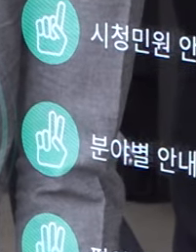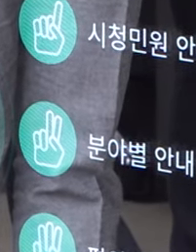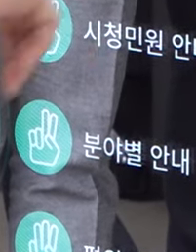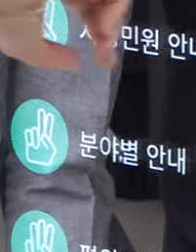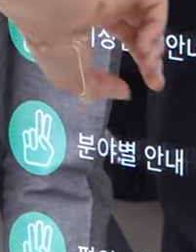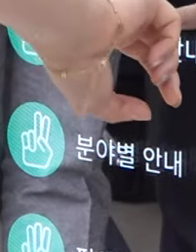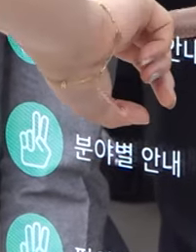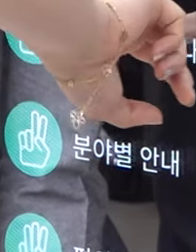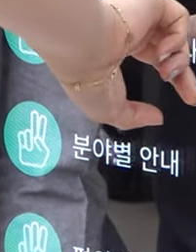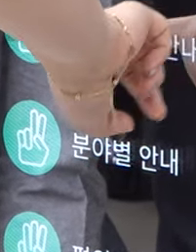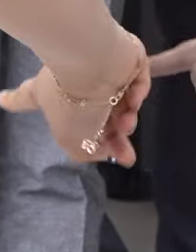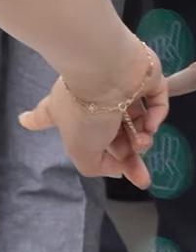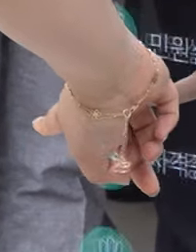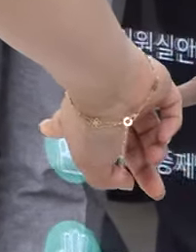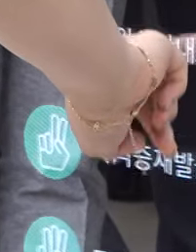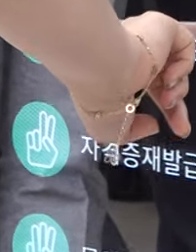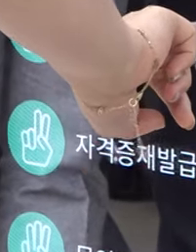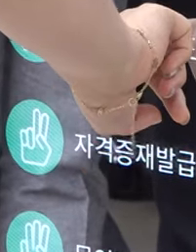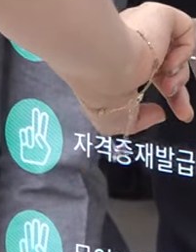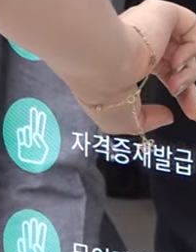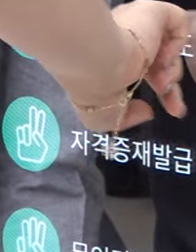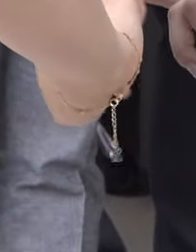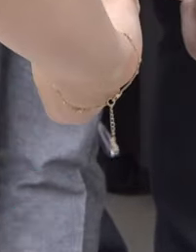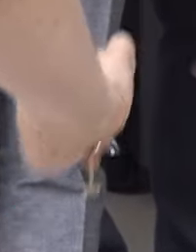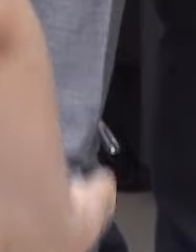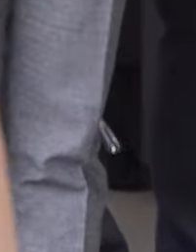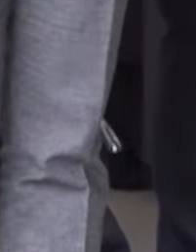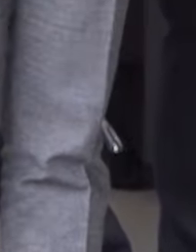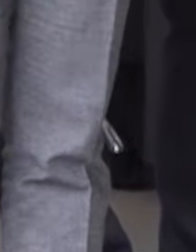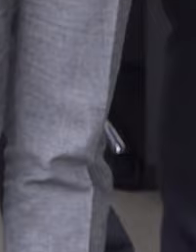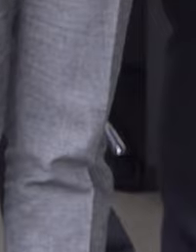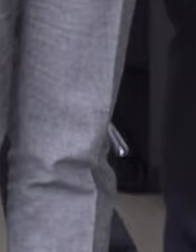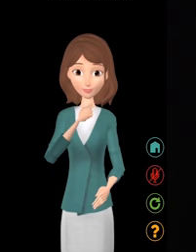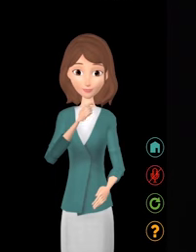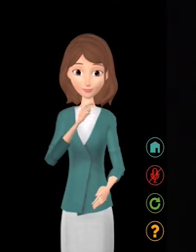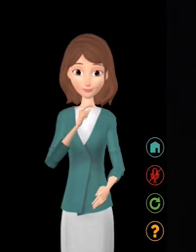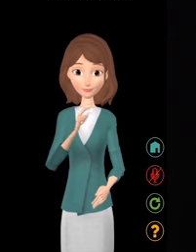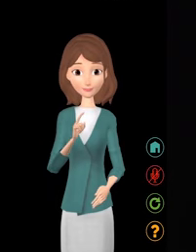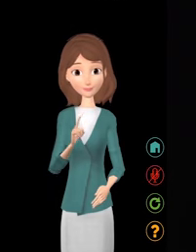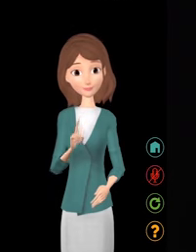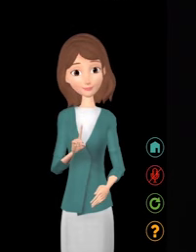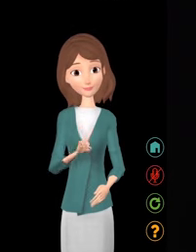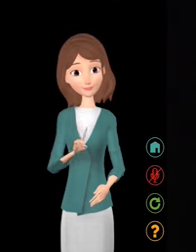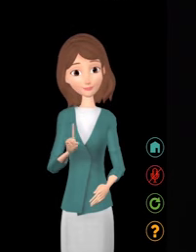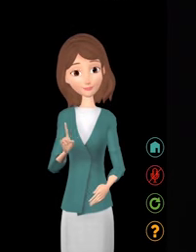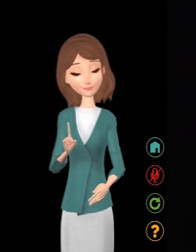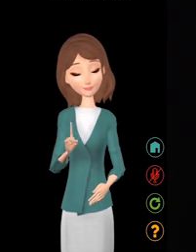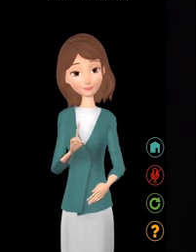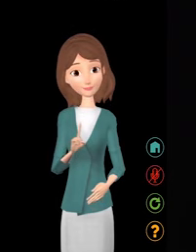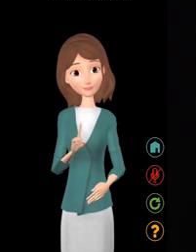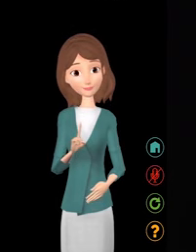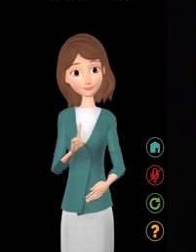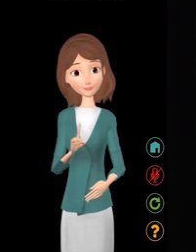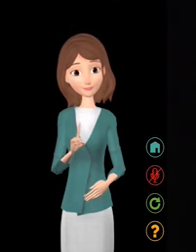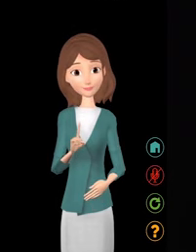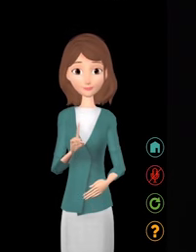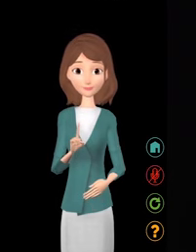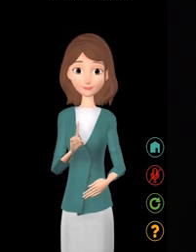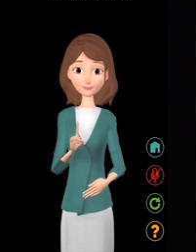있게끔 이런 식으로 이렇게 키에 맞춰서 이제 네, 그죠? 캐스터가 이제 뭐 나와서 설명을 해요. 뭐 시각장애냐 일반인이냐